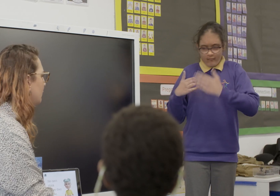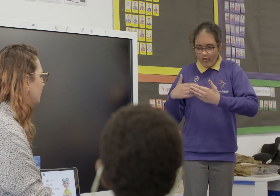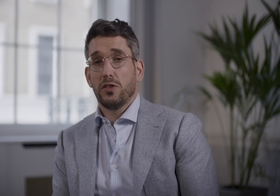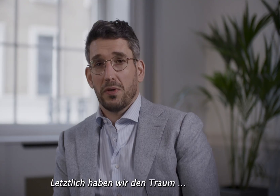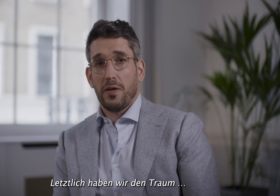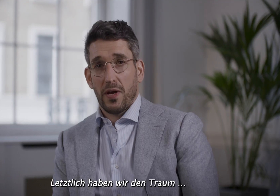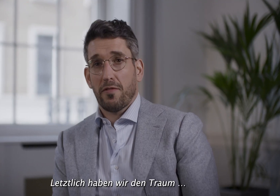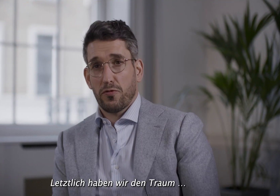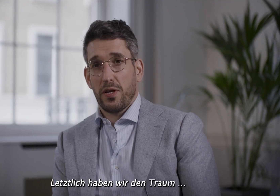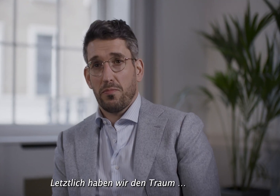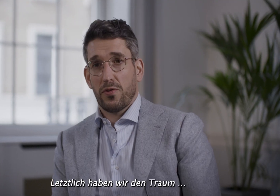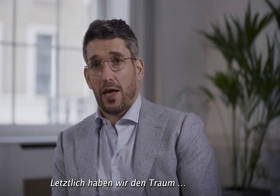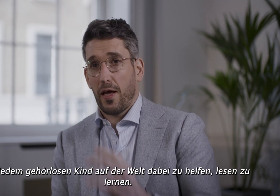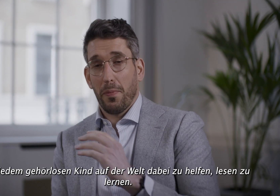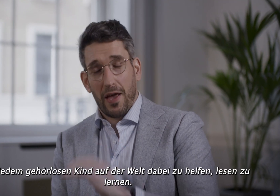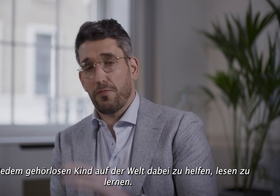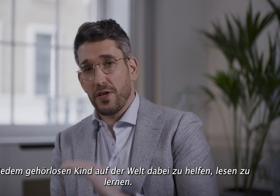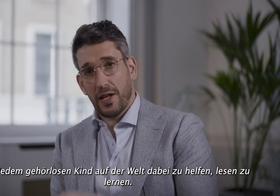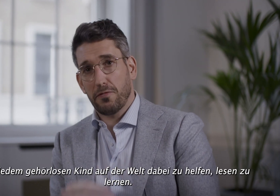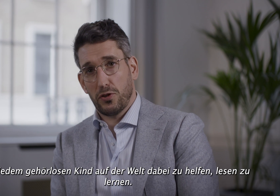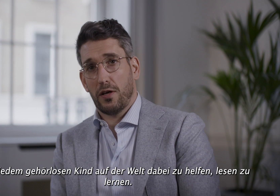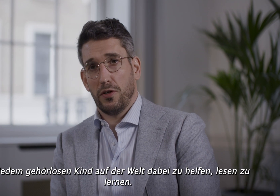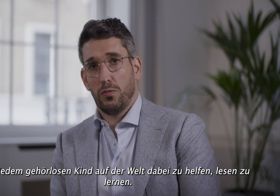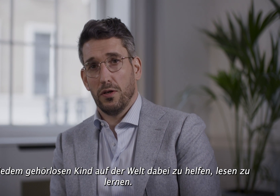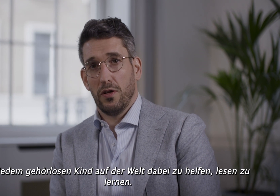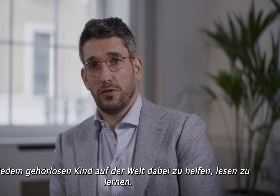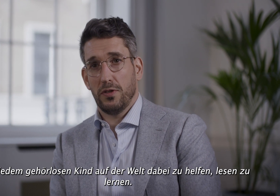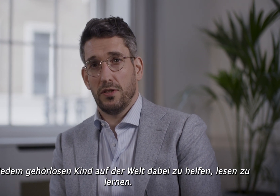Ultimately, we have a dream to help every deaf child in the world learn to read.